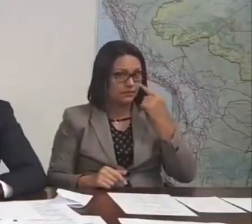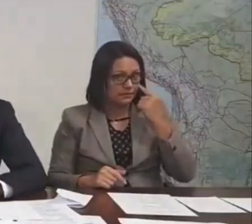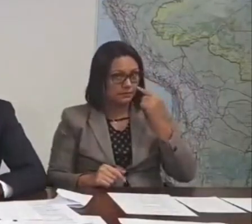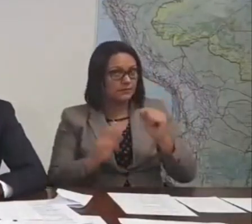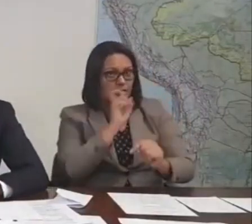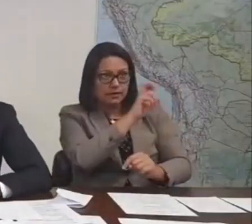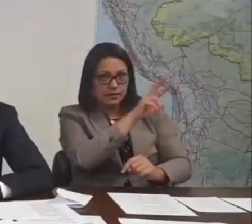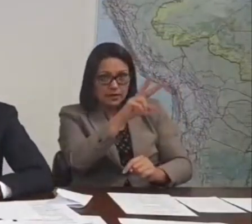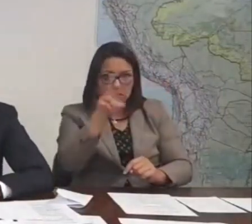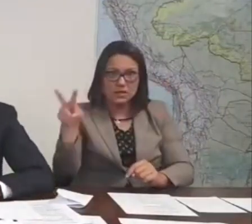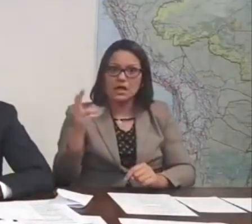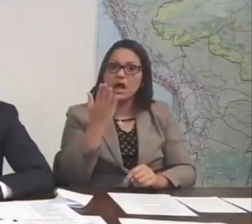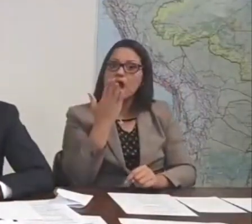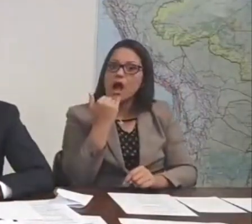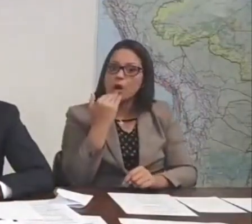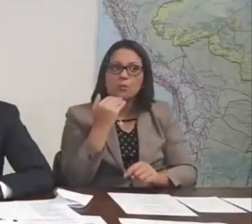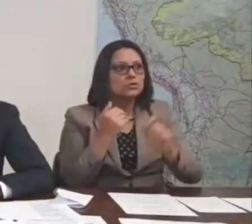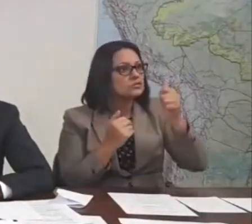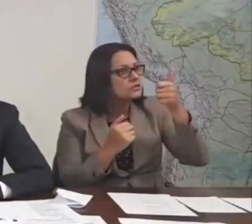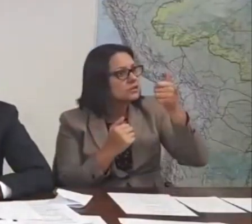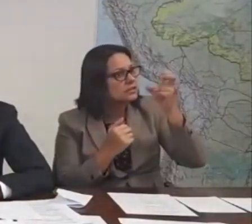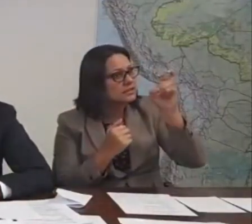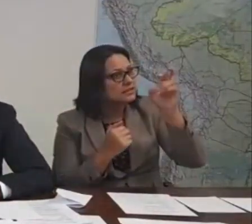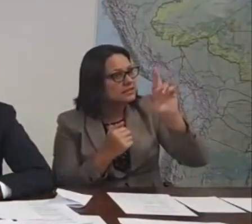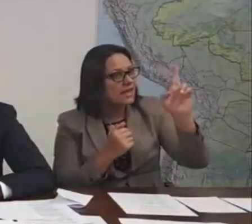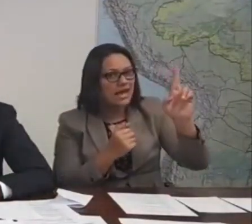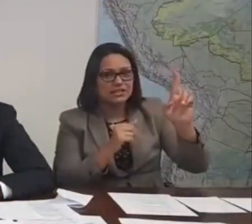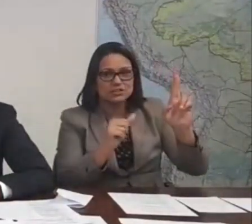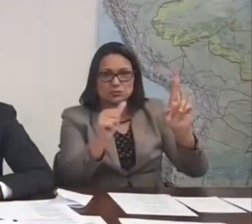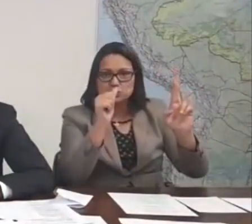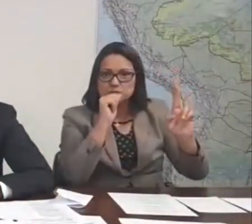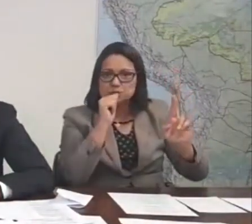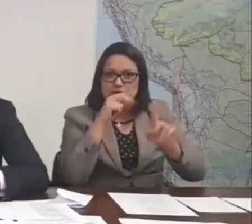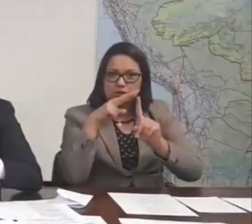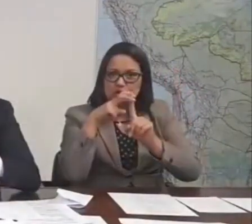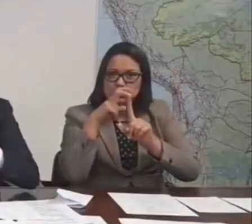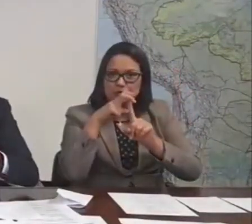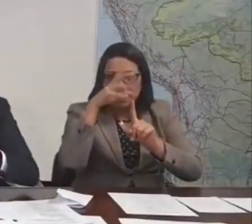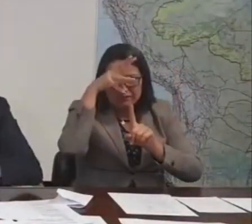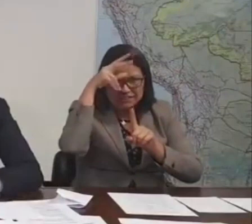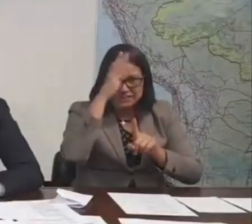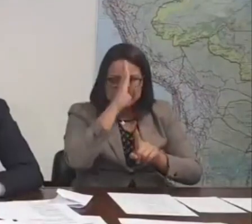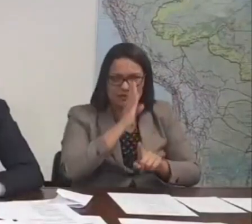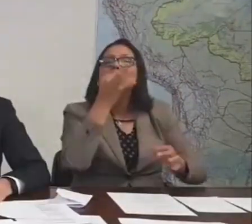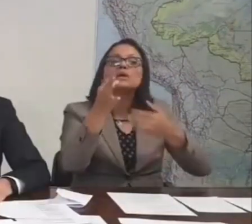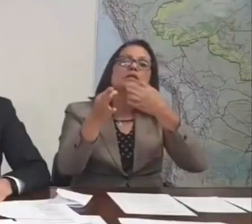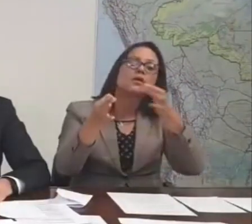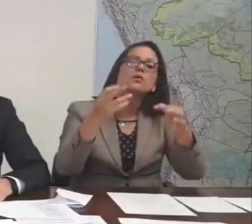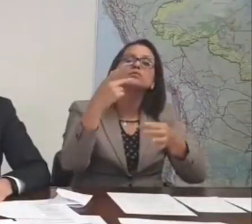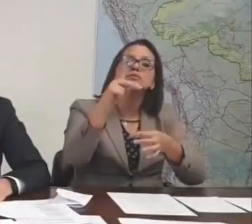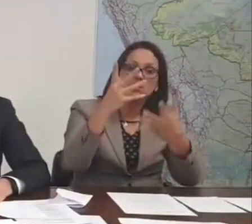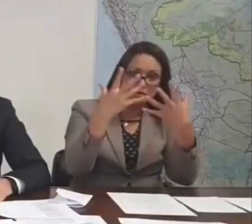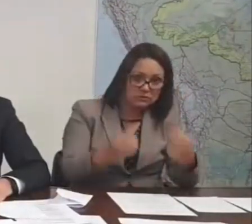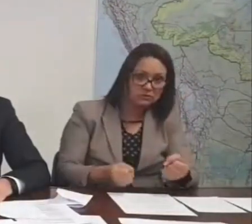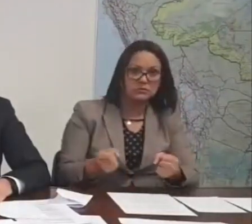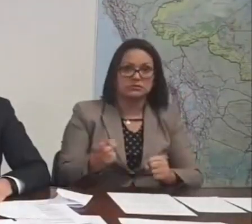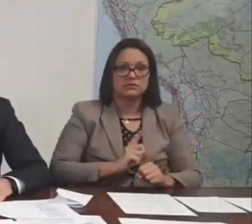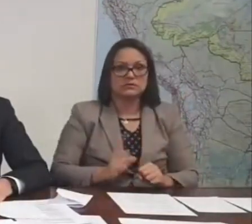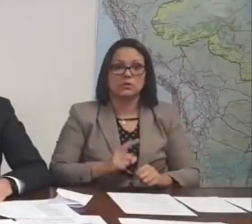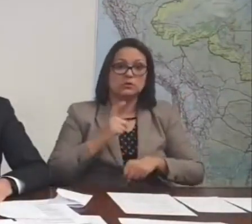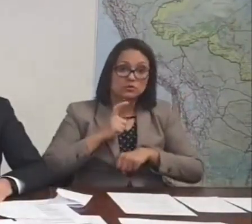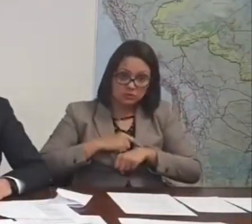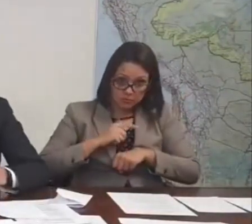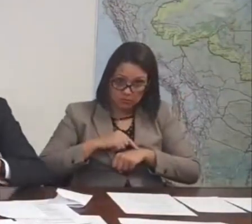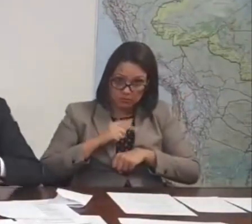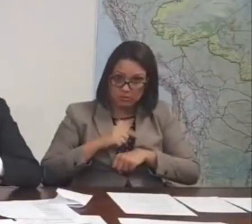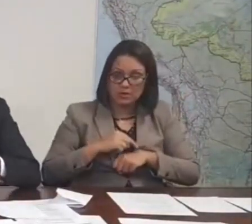por aí almoço r$15 refrigerante grátis alguém acha que representa grave é no momento como